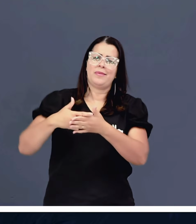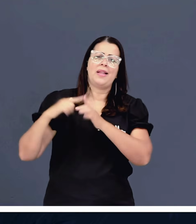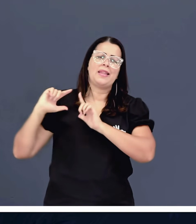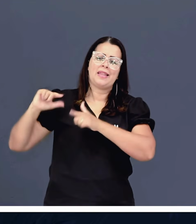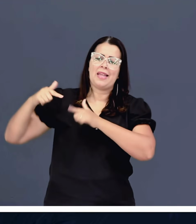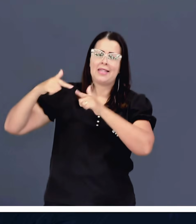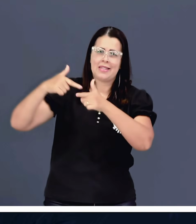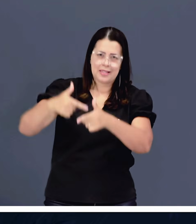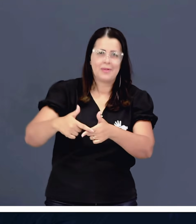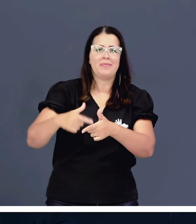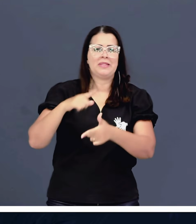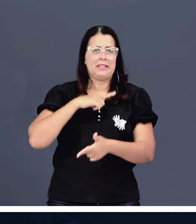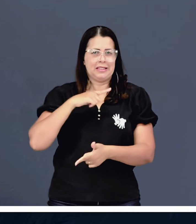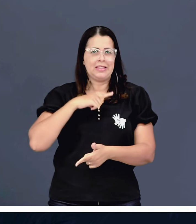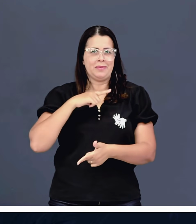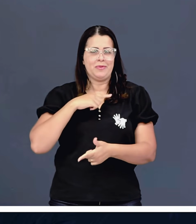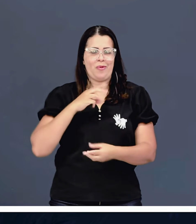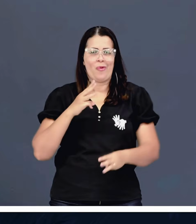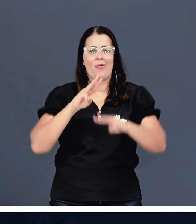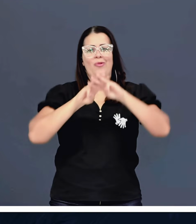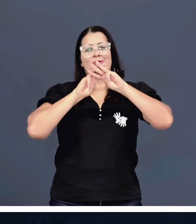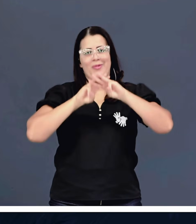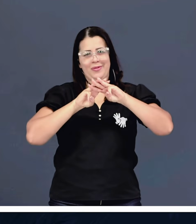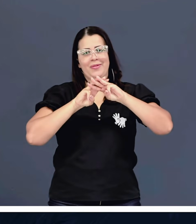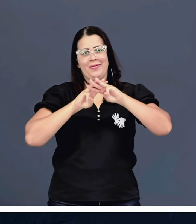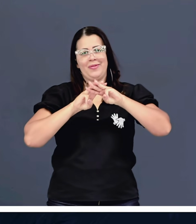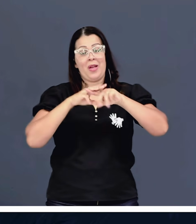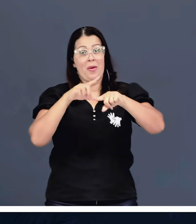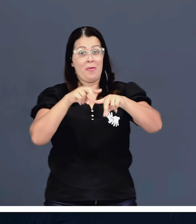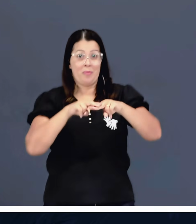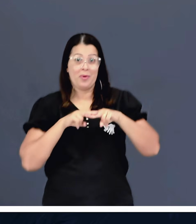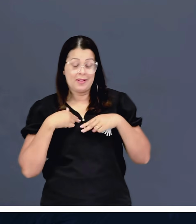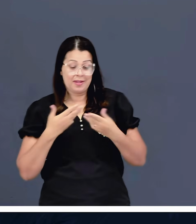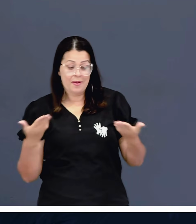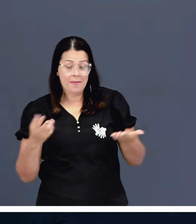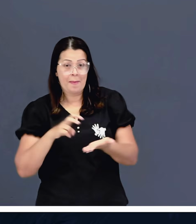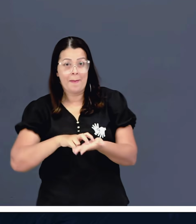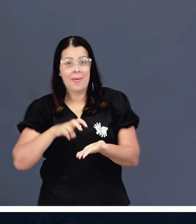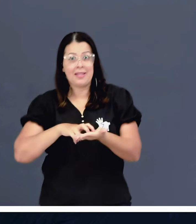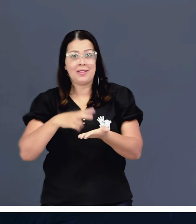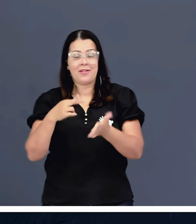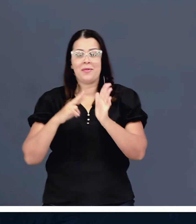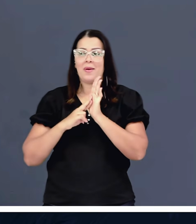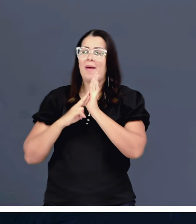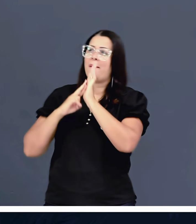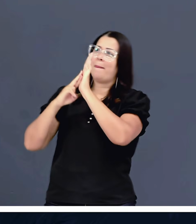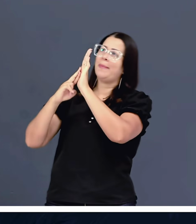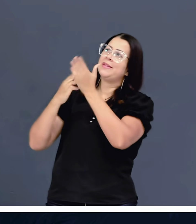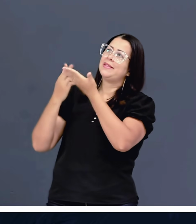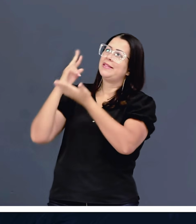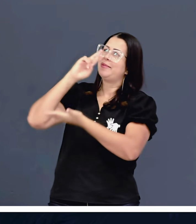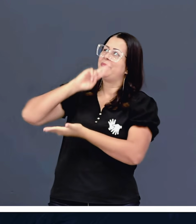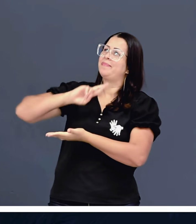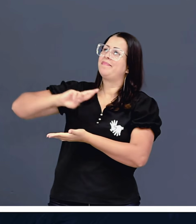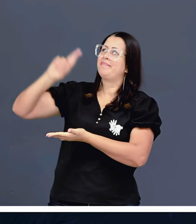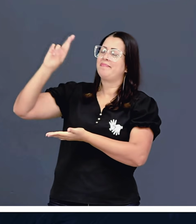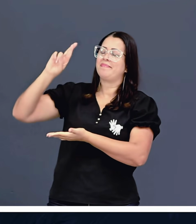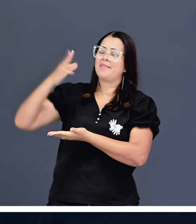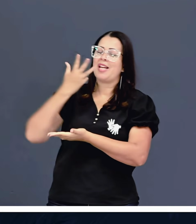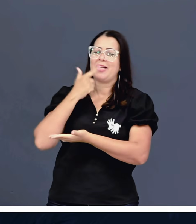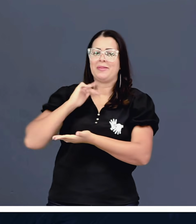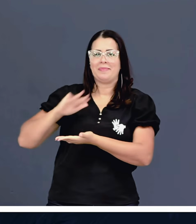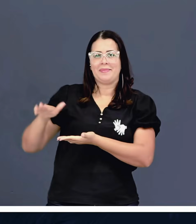tradição que herdamos dos judeus. E por isso, nessa manhã, nós vamos apresentar e consagrar ao Senhor o